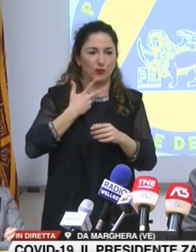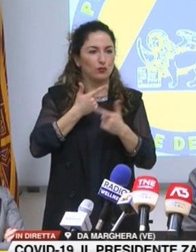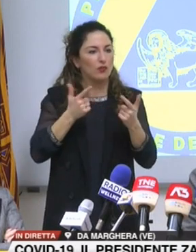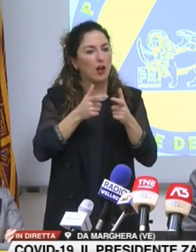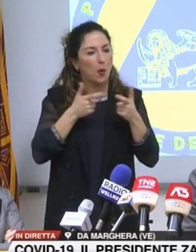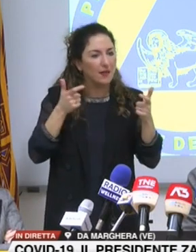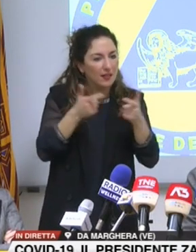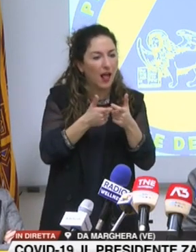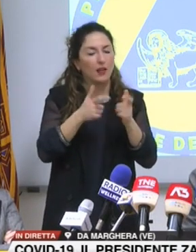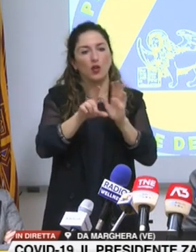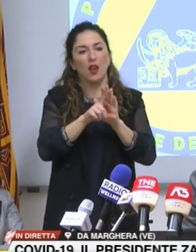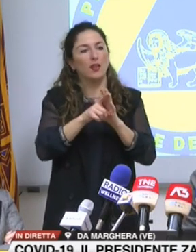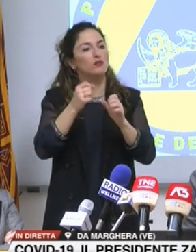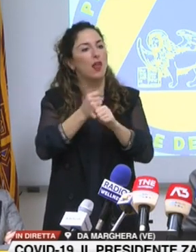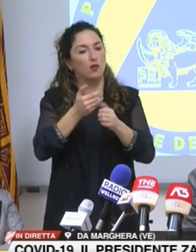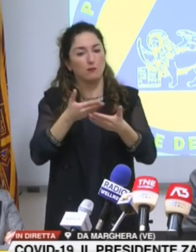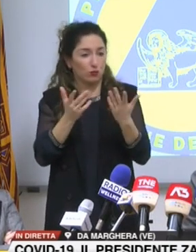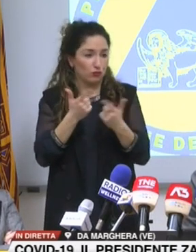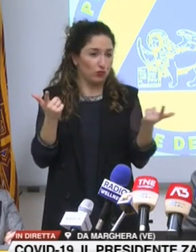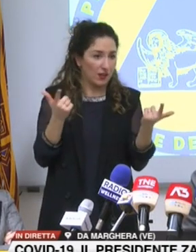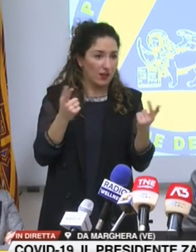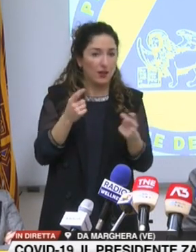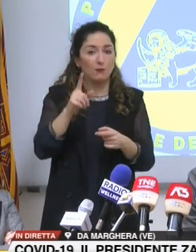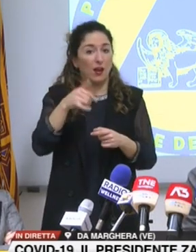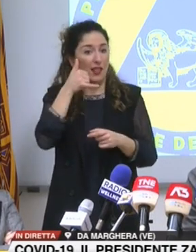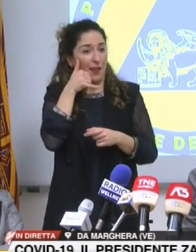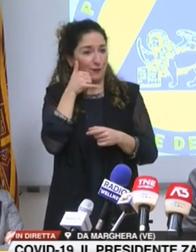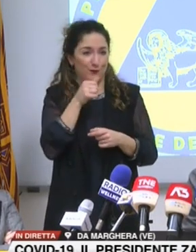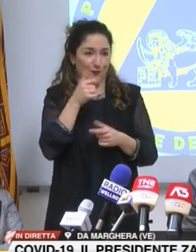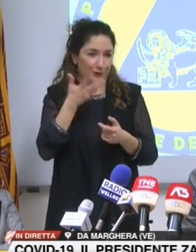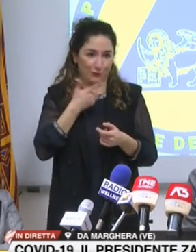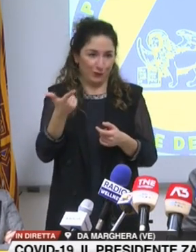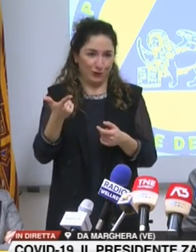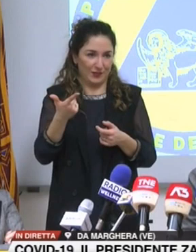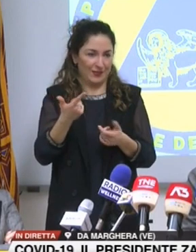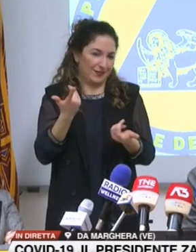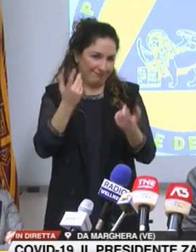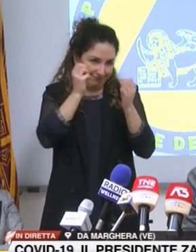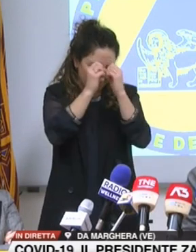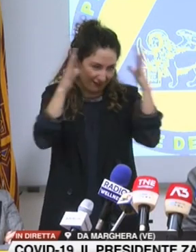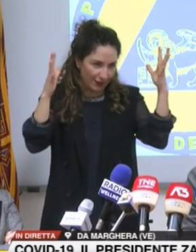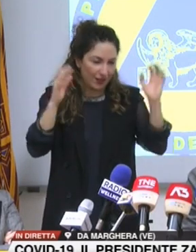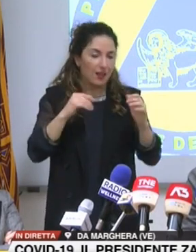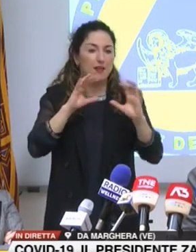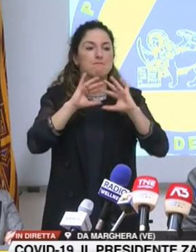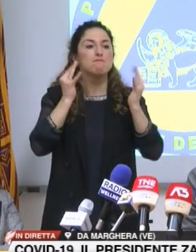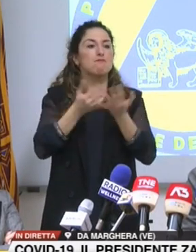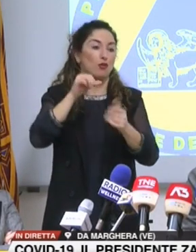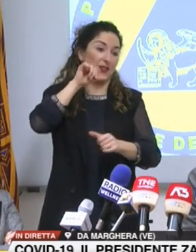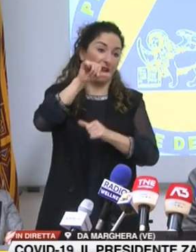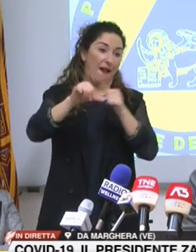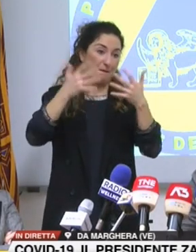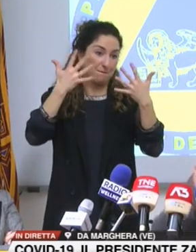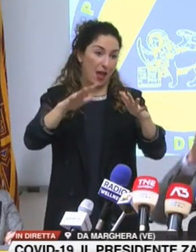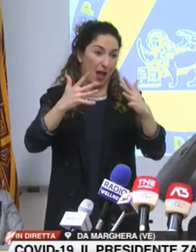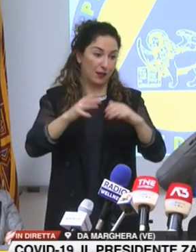la legge sui lavori pubblici, non avevano nulla, non avevano neanche il telefono, per cui fate un po' voi, no? Cioè, capite che è cambiato il mondo, quindi non